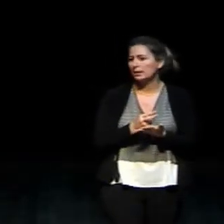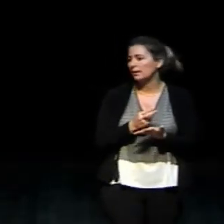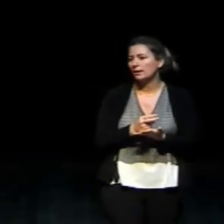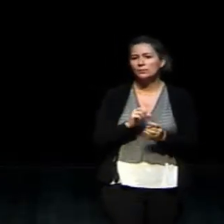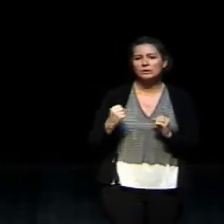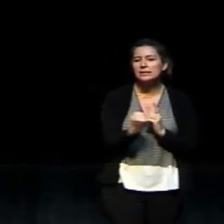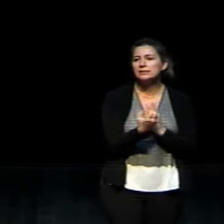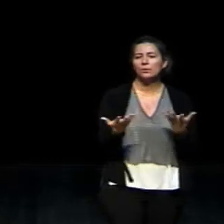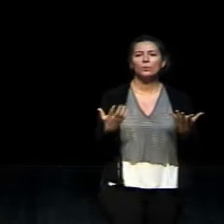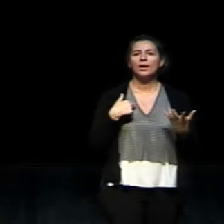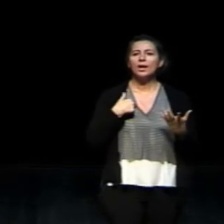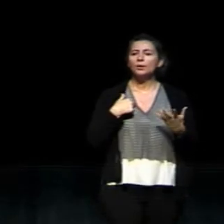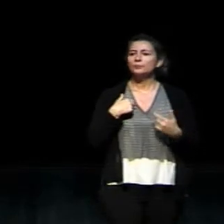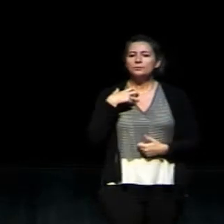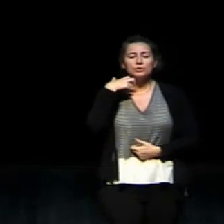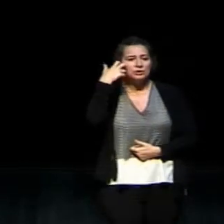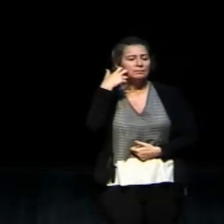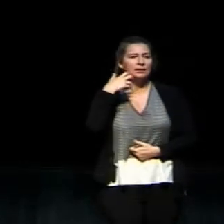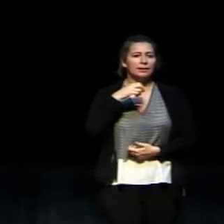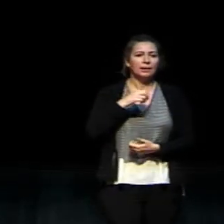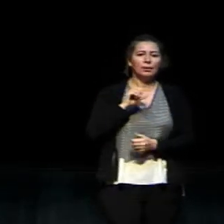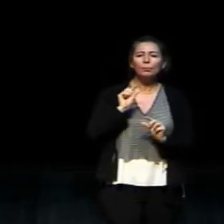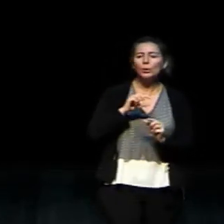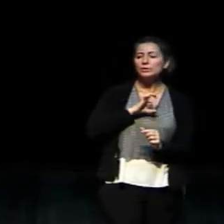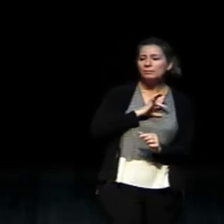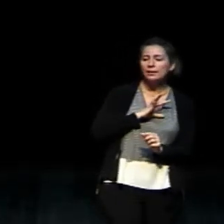diferentes. E você precisa, de certa forma,